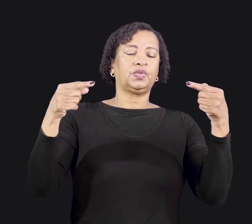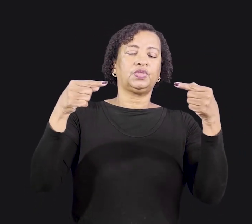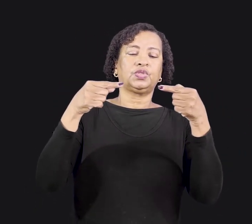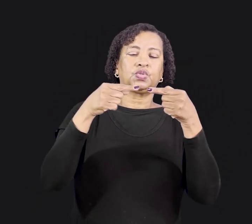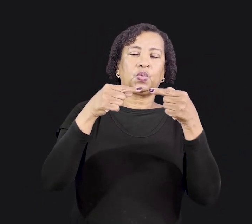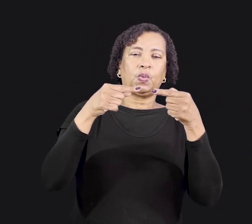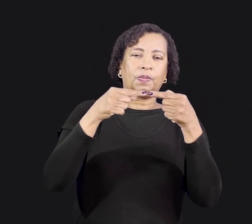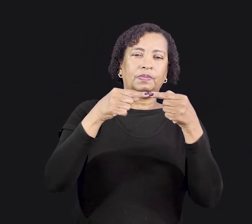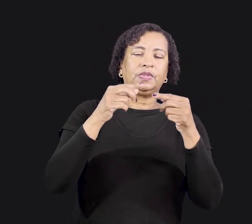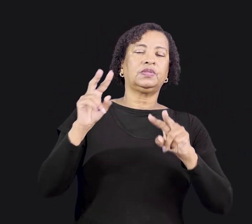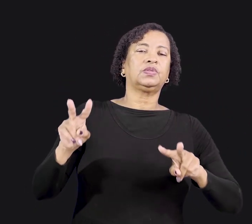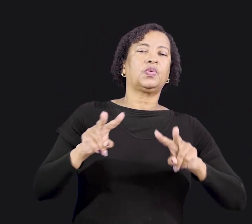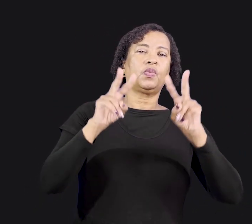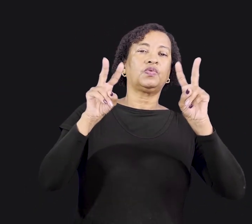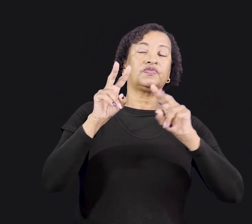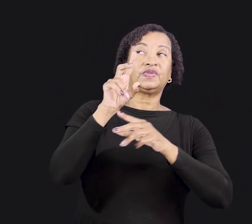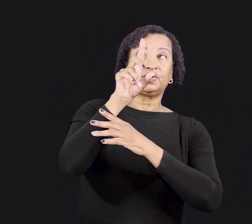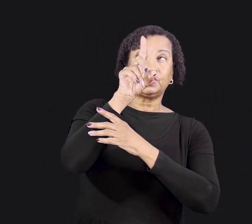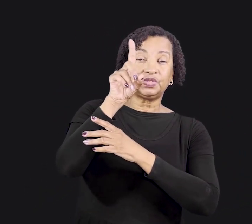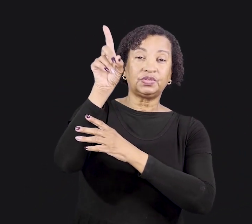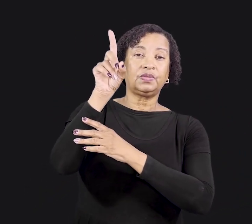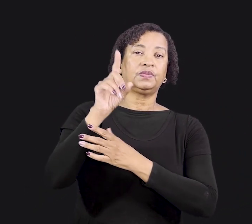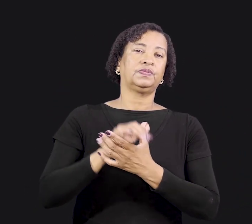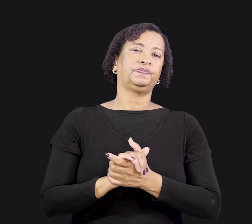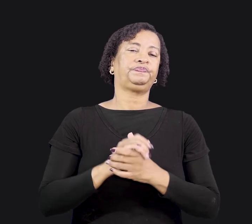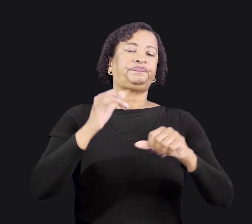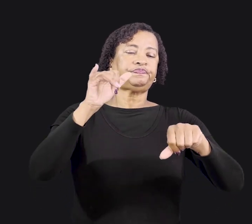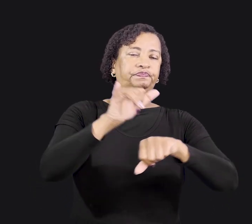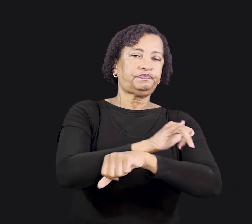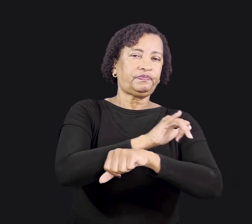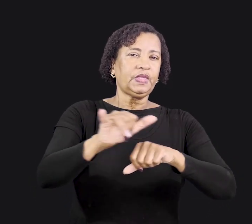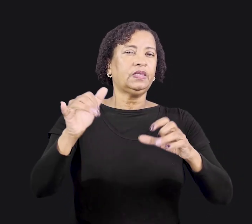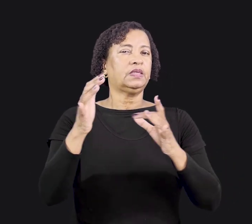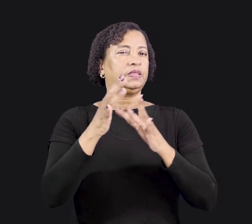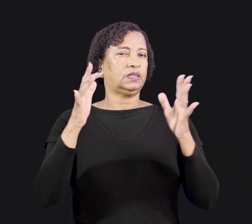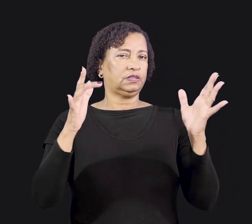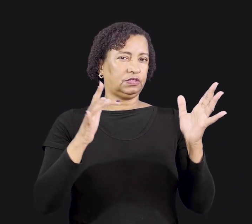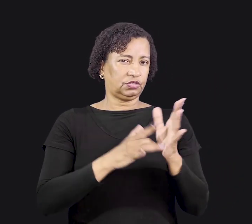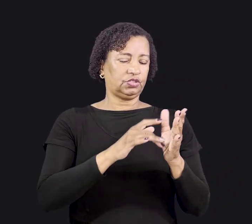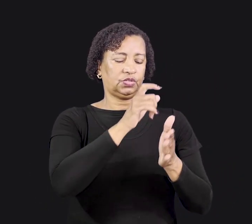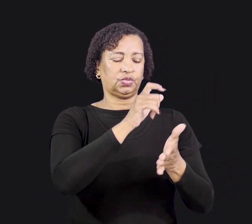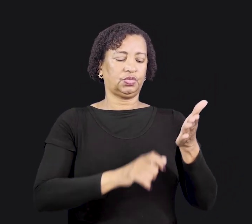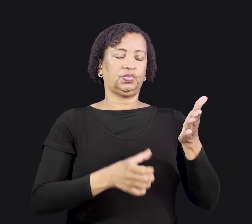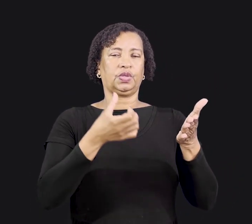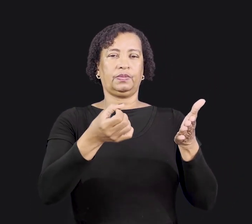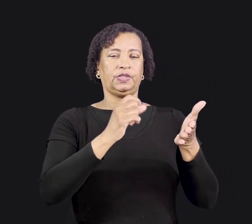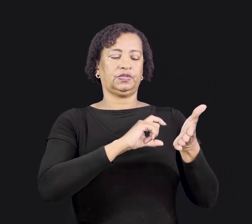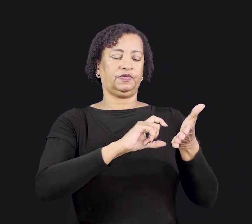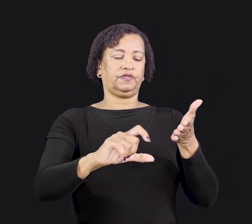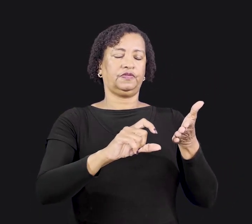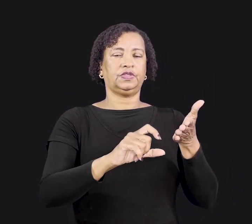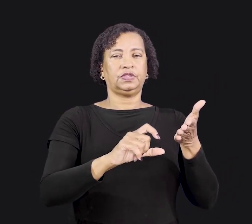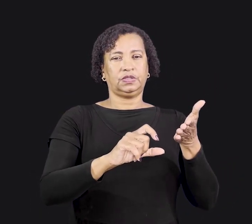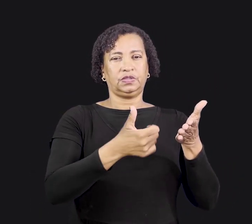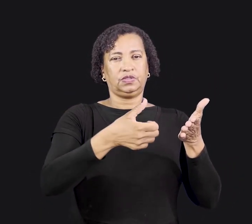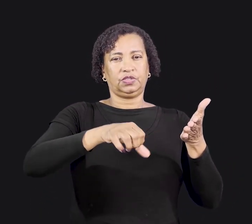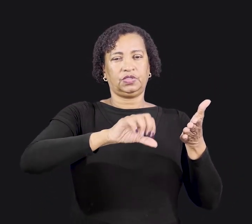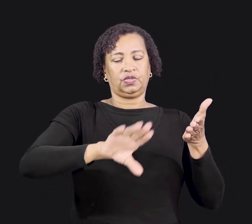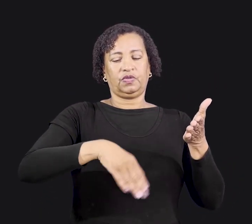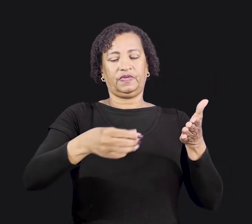com os valores de Deus. A estratégia de Jesus nessa parte do capítulo 6, versículo de 19 a 34,